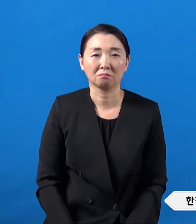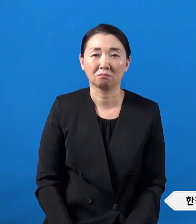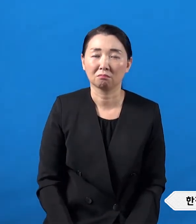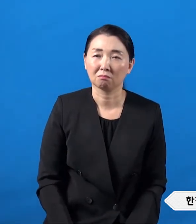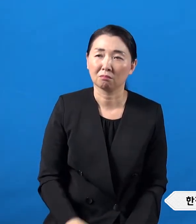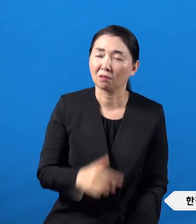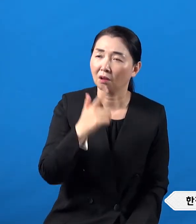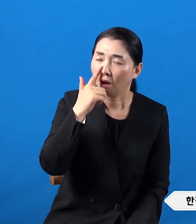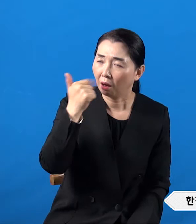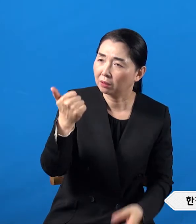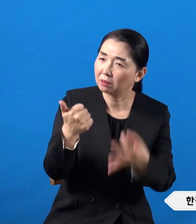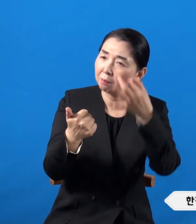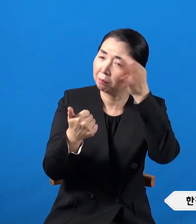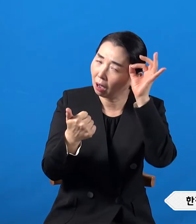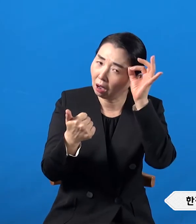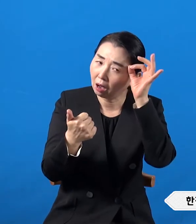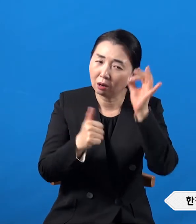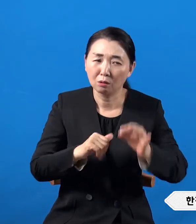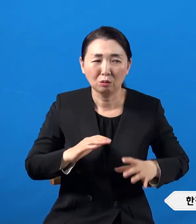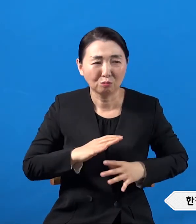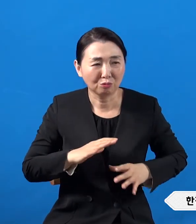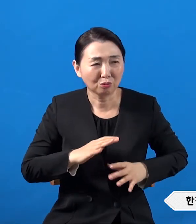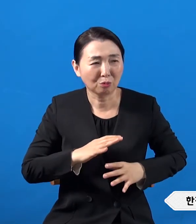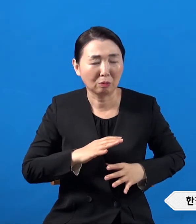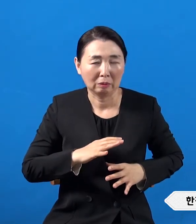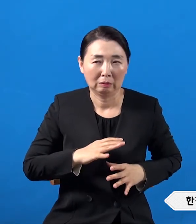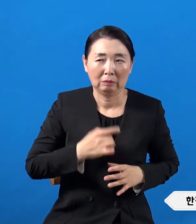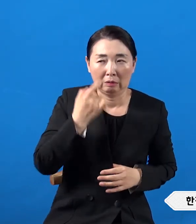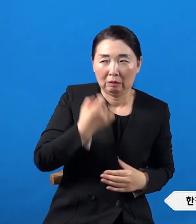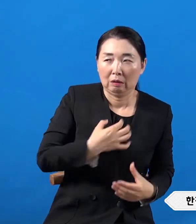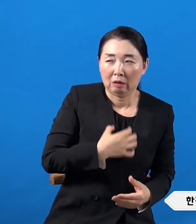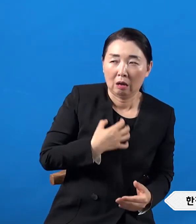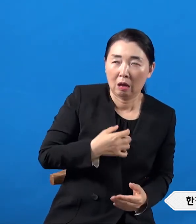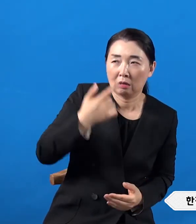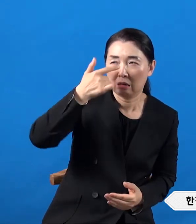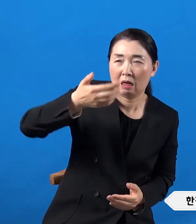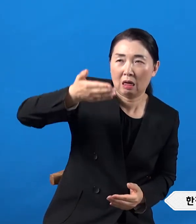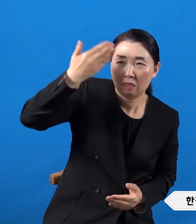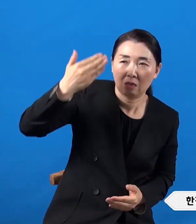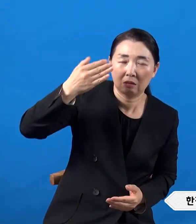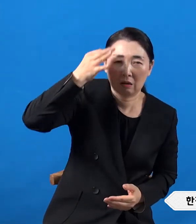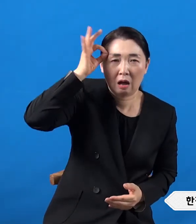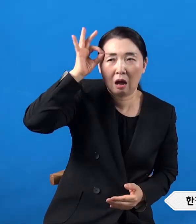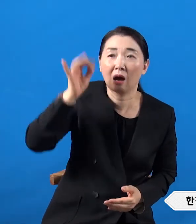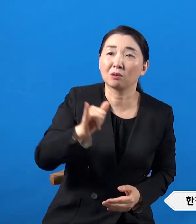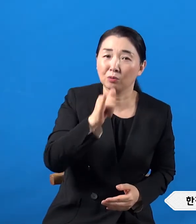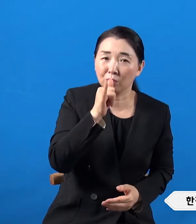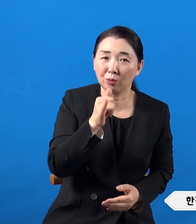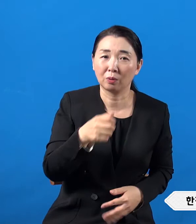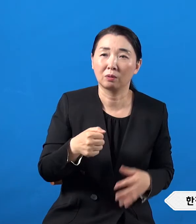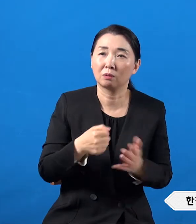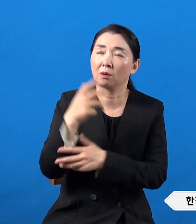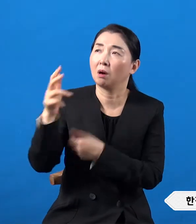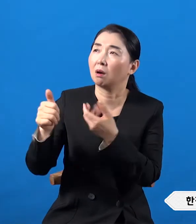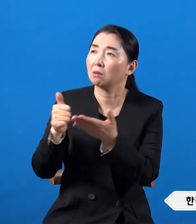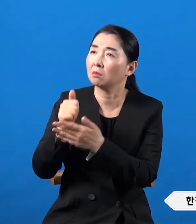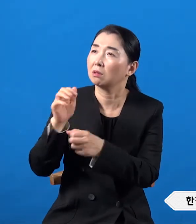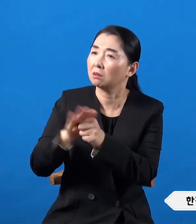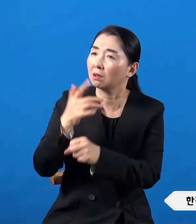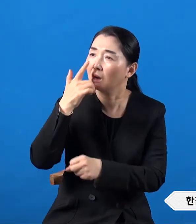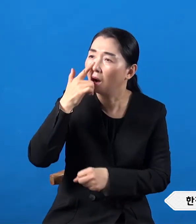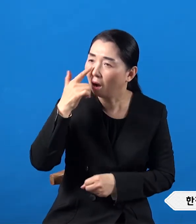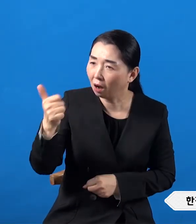아버지 하면 무섭고 서럽기만 하던 그 옛날 생각이 자꾸 나서 하나님이